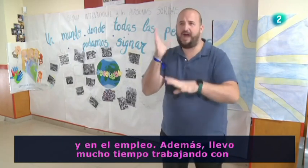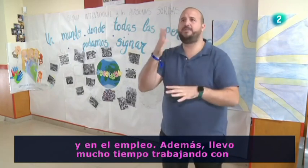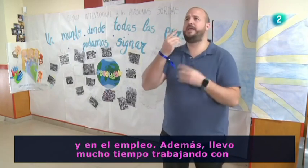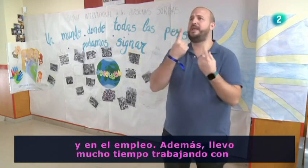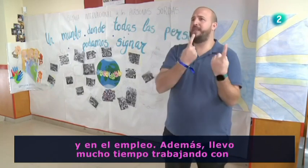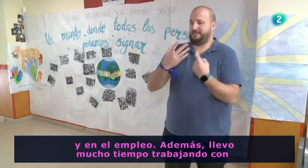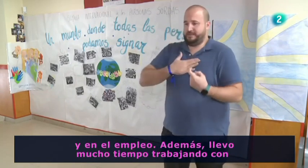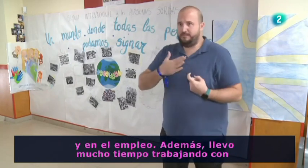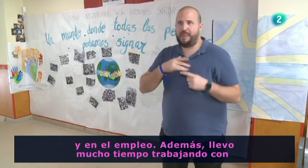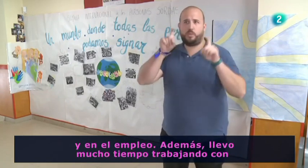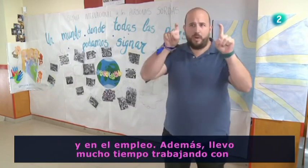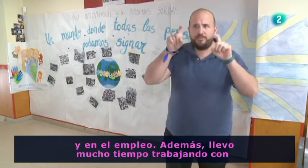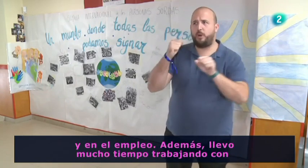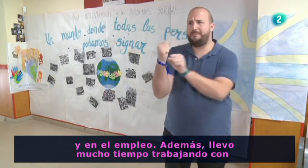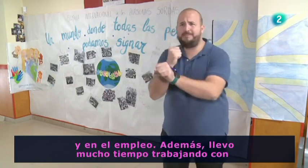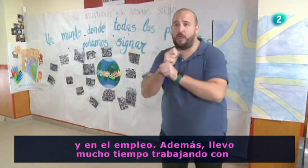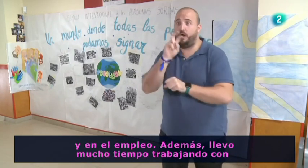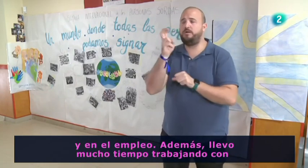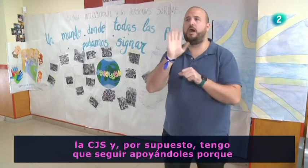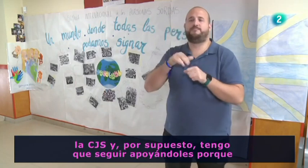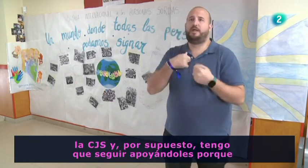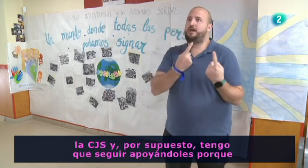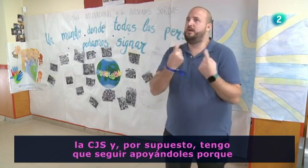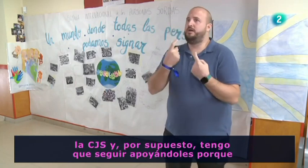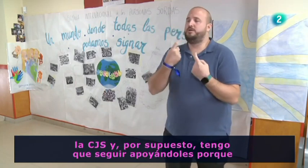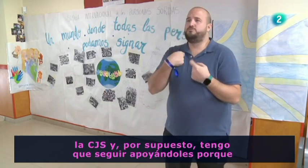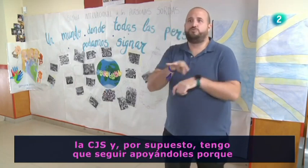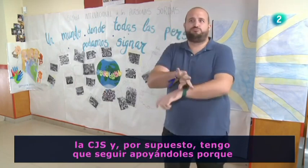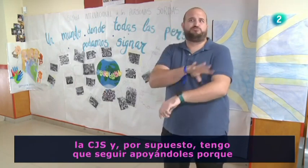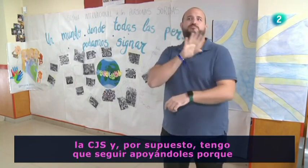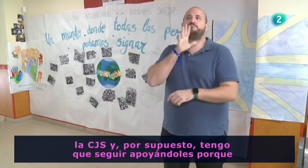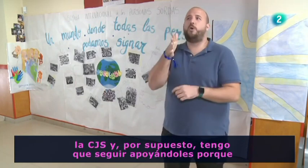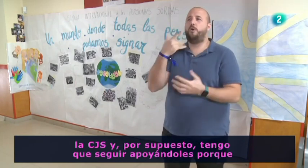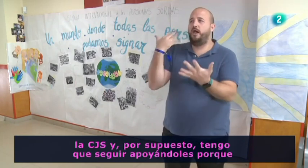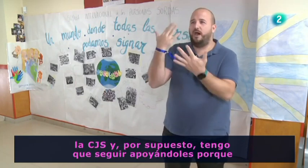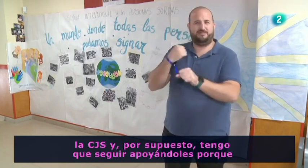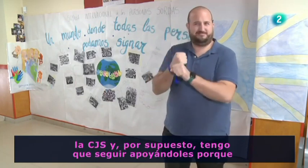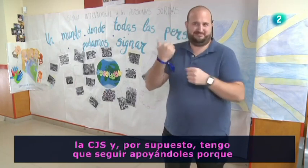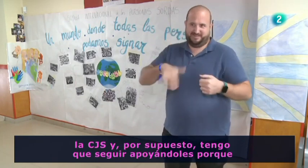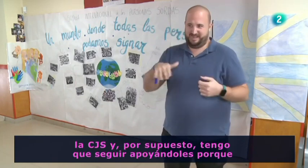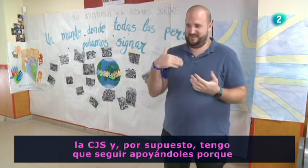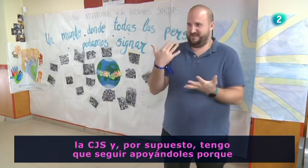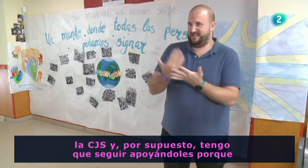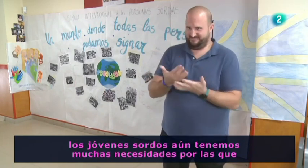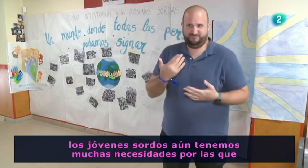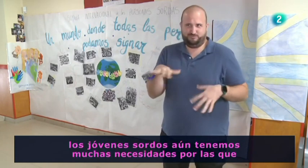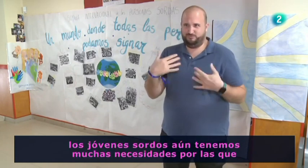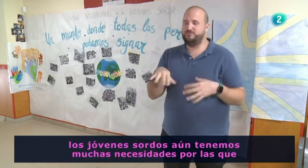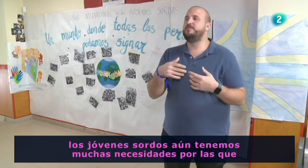empleo. Además, llevo mucho tiempo trabajando con la CJS y, por supuesto, tengo que seguir apoyándoles, porque los jóvenes sordos aún